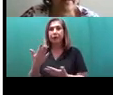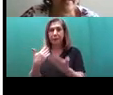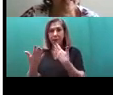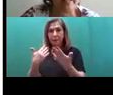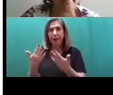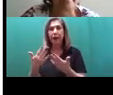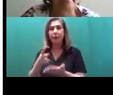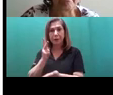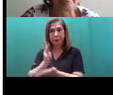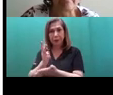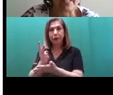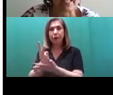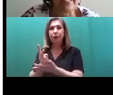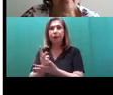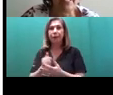sequência, vai